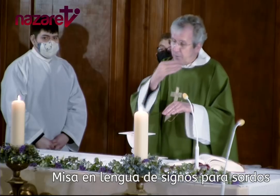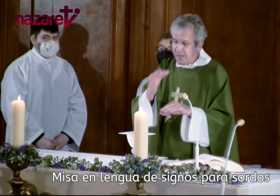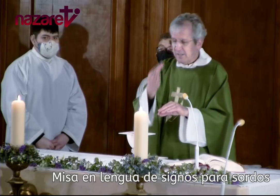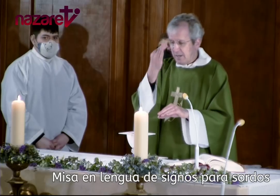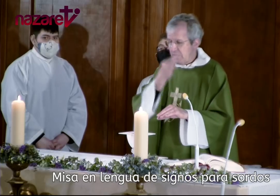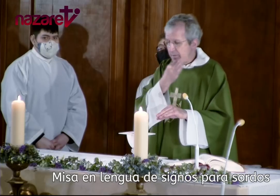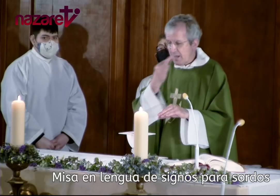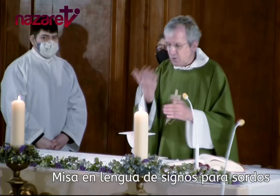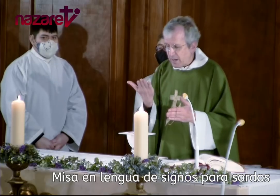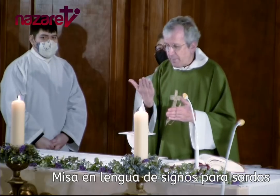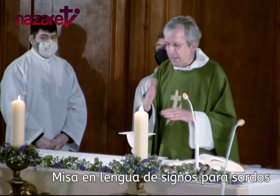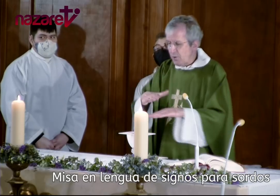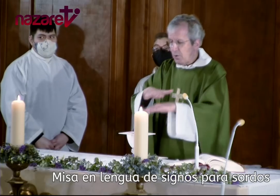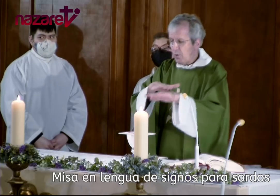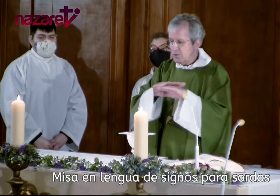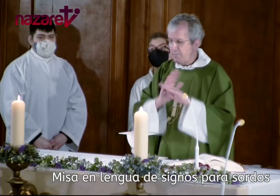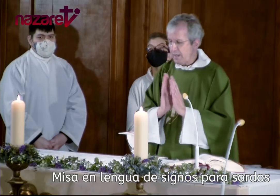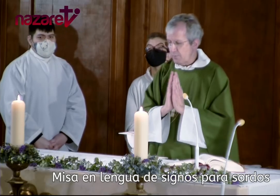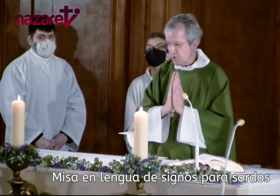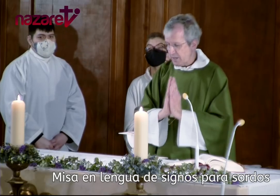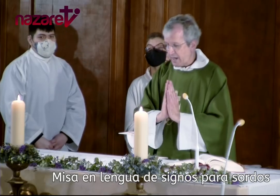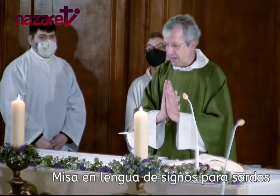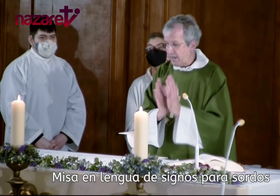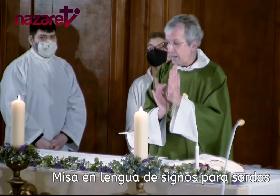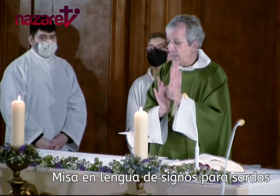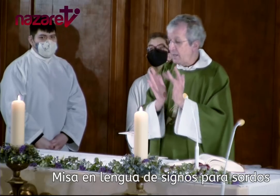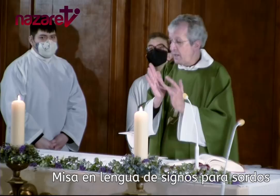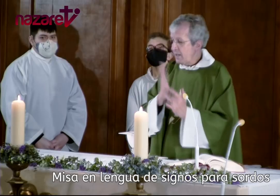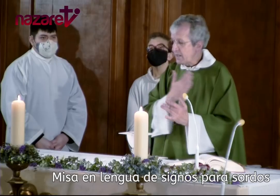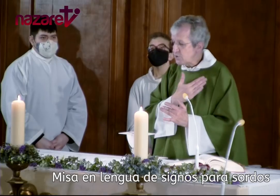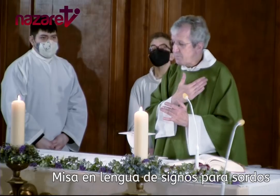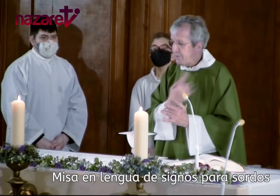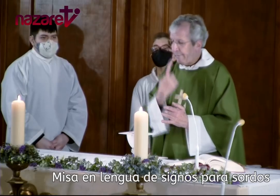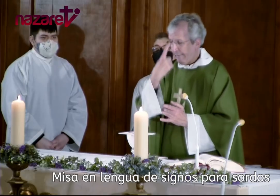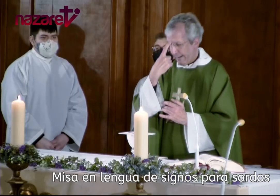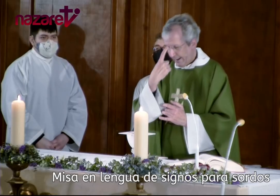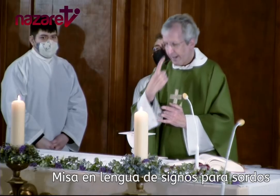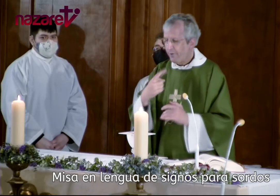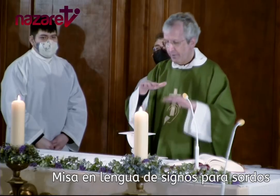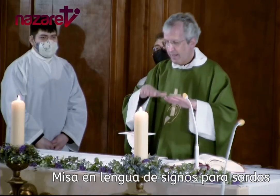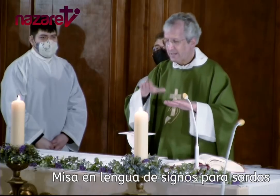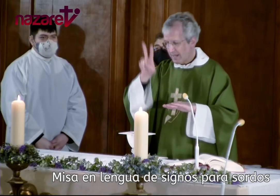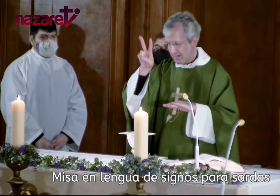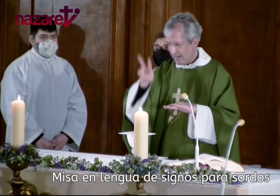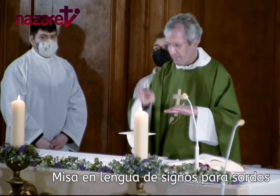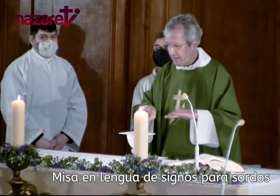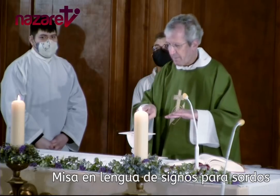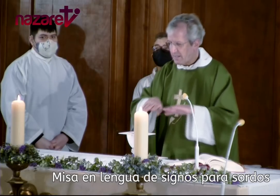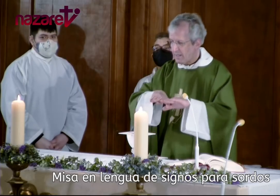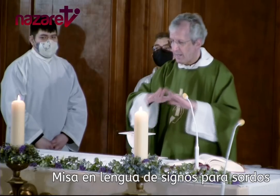podréis recibir a Jesús sacramentado, os invitamos a rezar. Jesús mío, creo que estás realmente presente